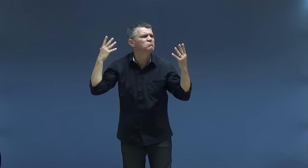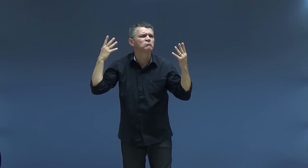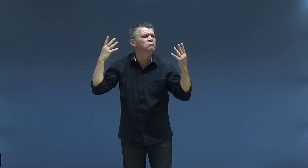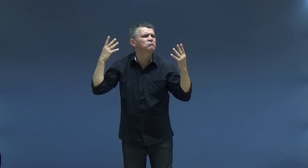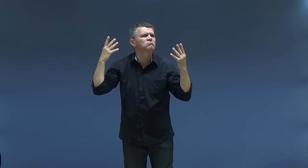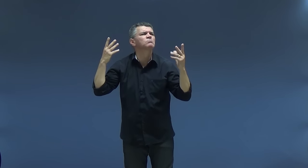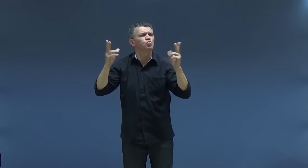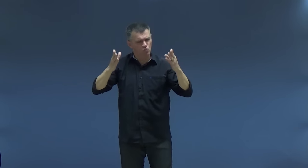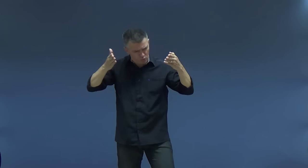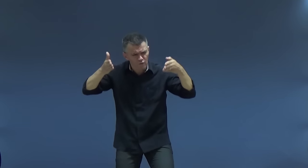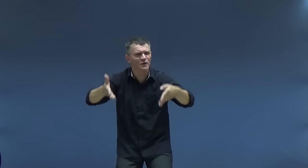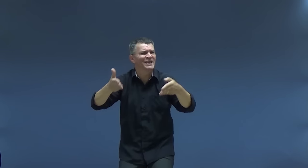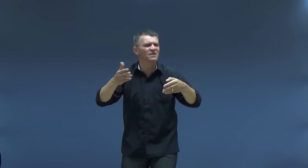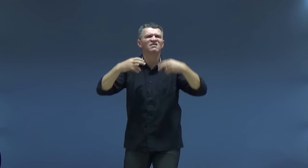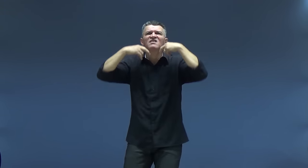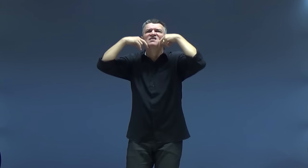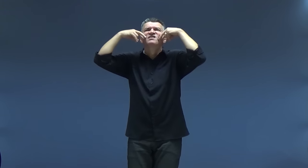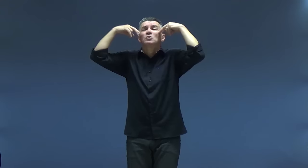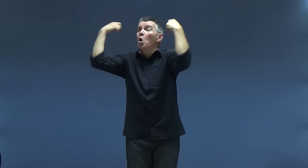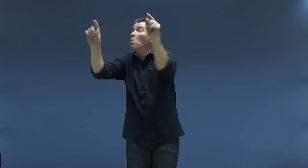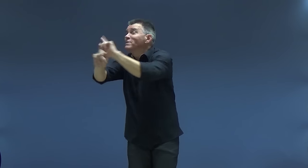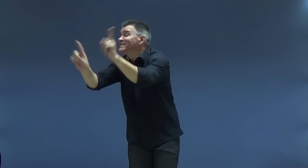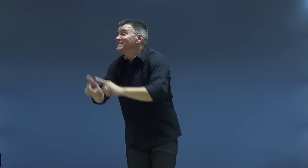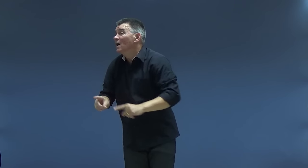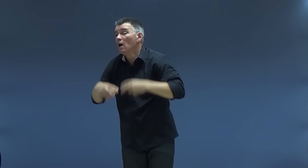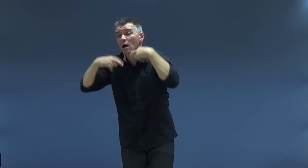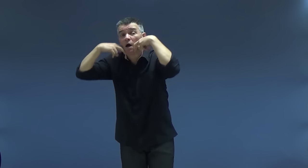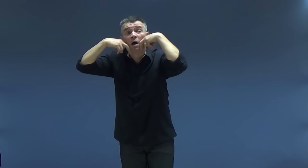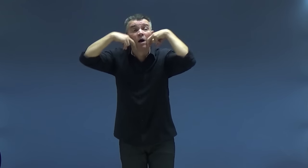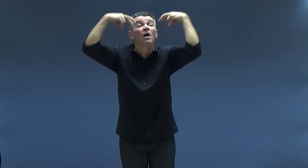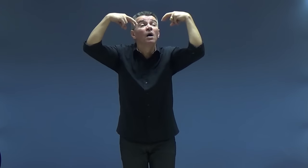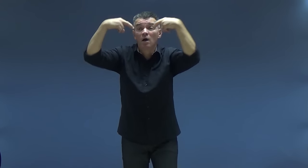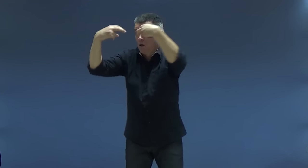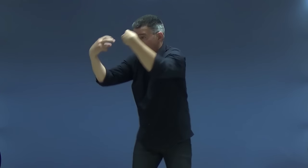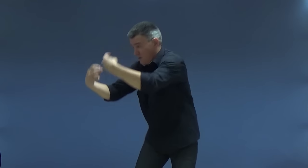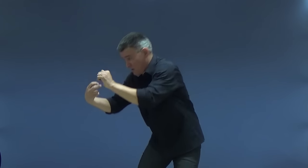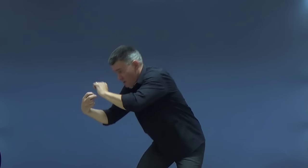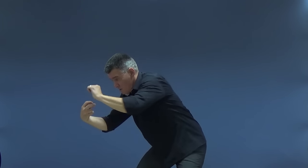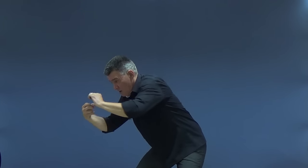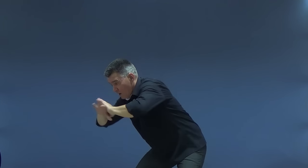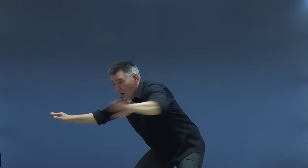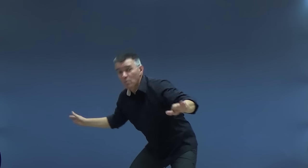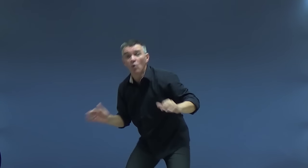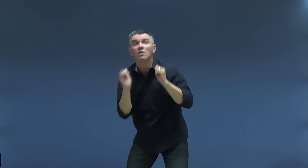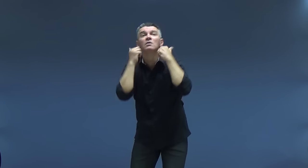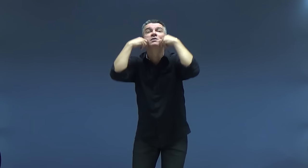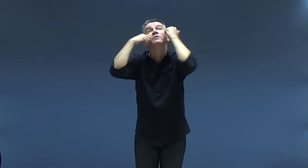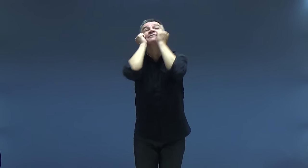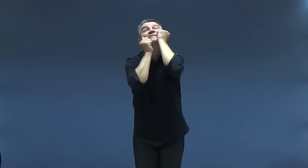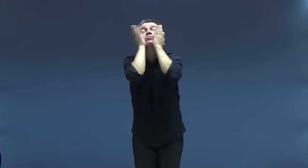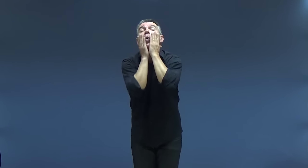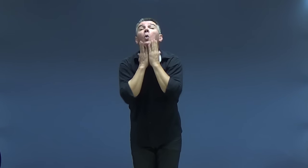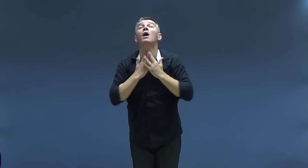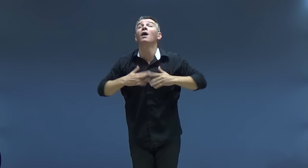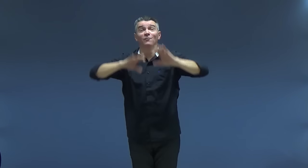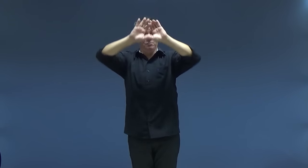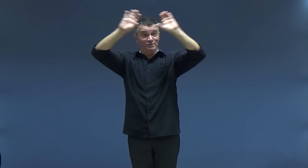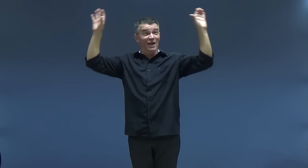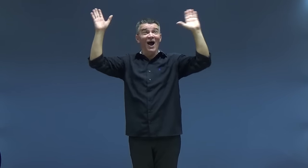Então, gente, tem que esquecer as coisas do passado, olhar pra frente, não precisa ter vergonha. Né? Tira essa vergonha.